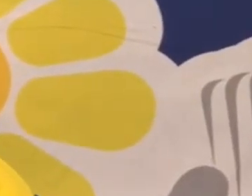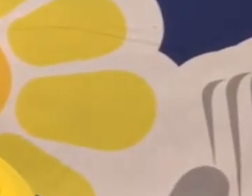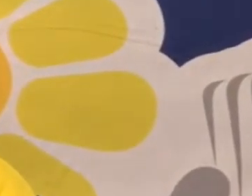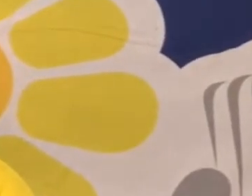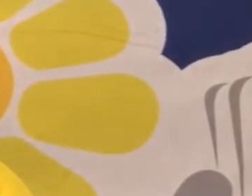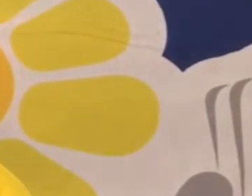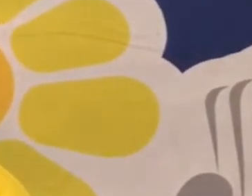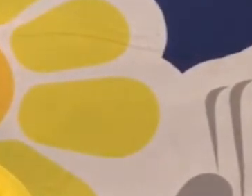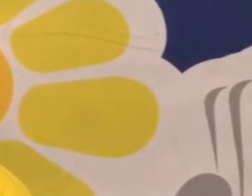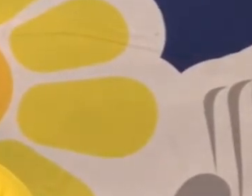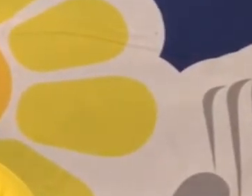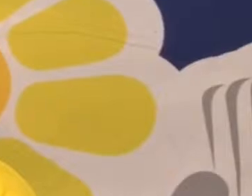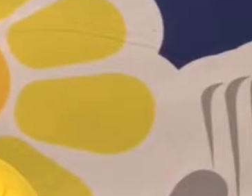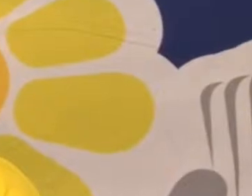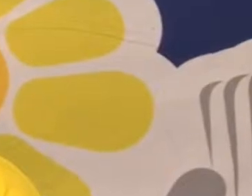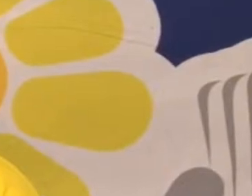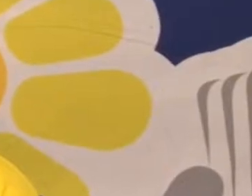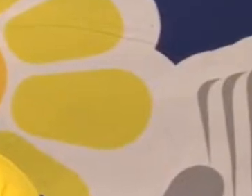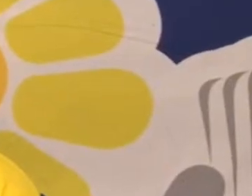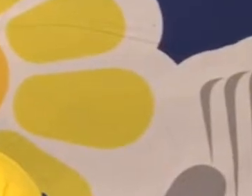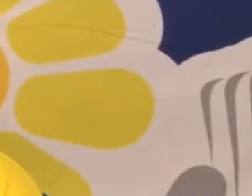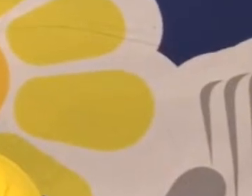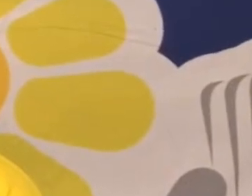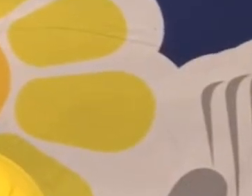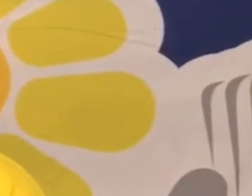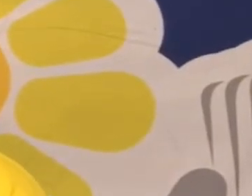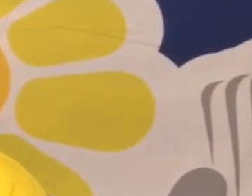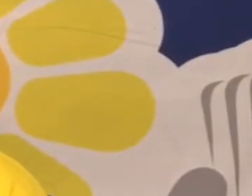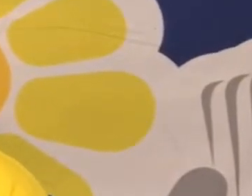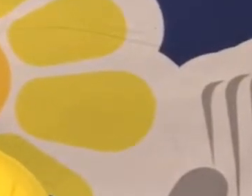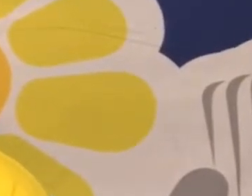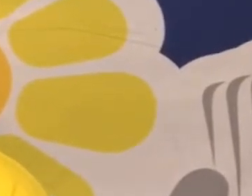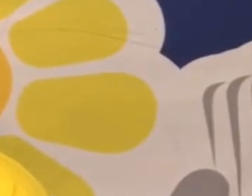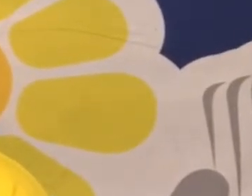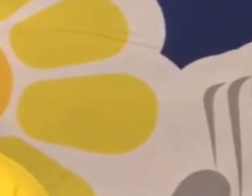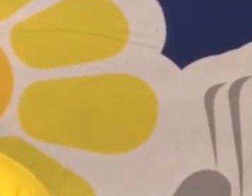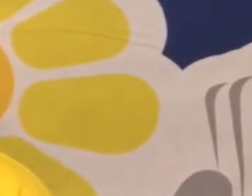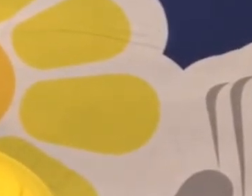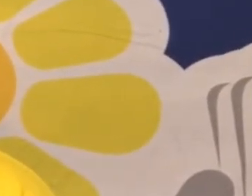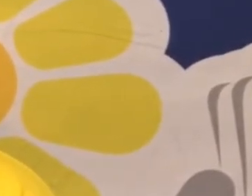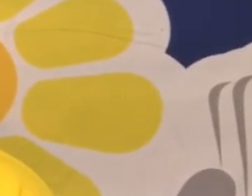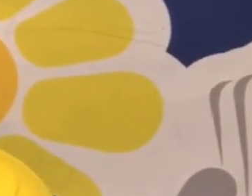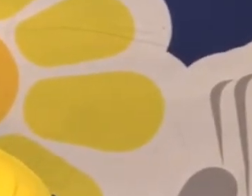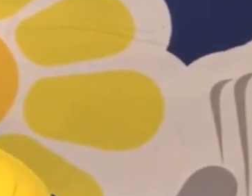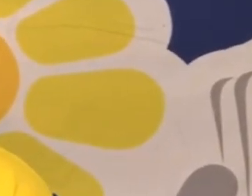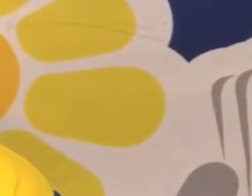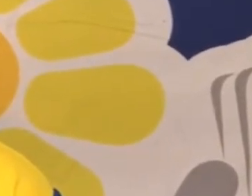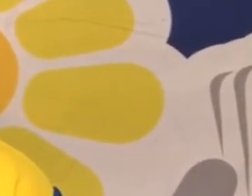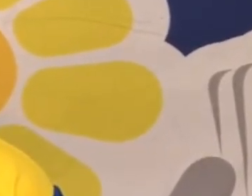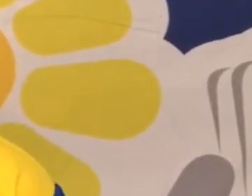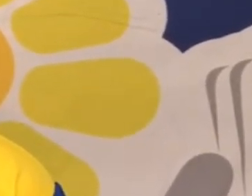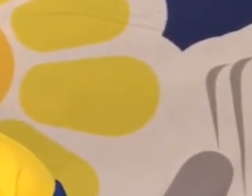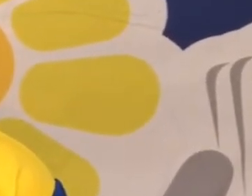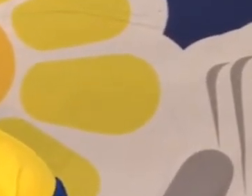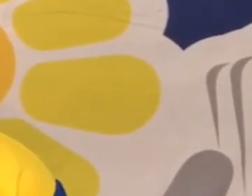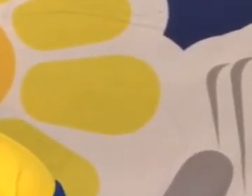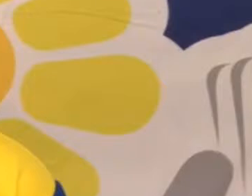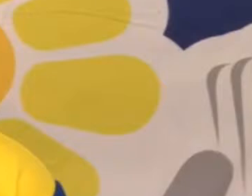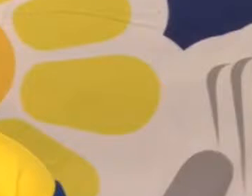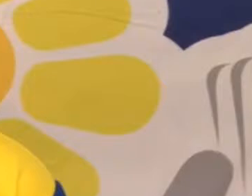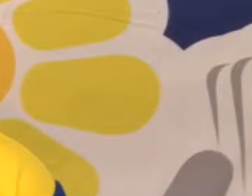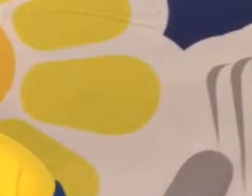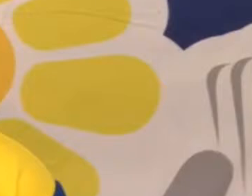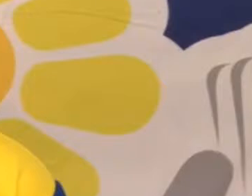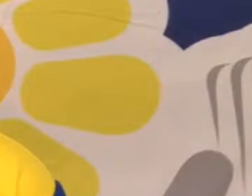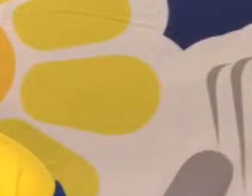Daniel, Daniel Rico, a bola para Jonas, Jonas dominou, e o Jonas bateu pro gol e é gol da parte do Teoflotone.